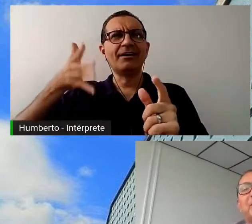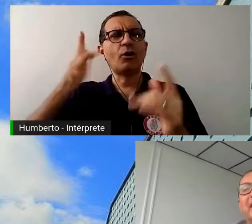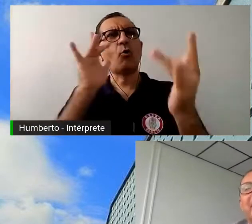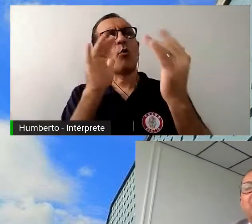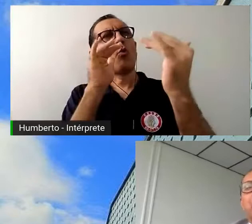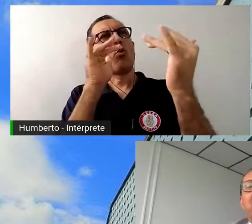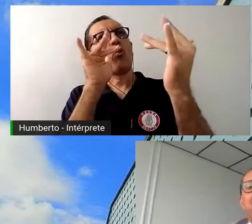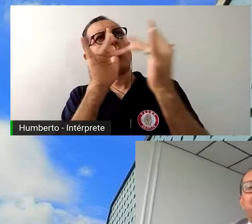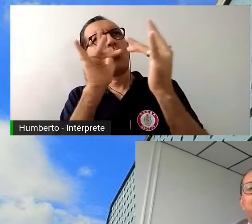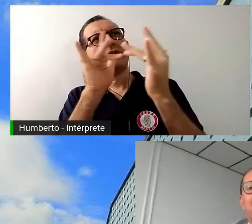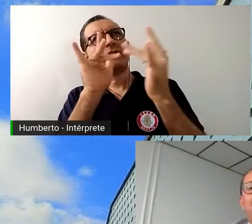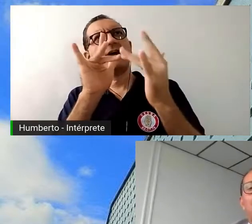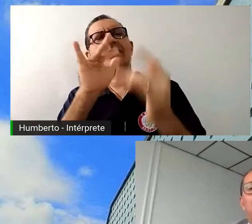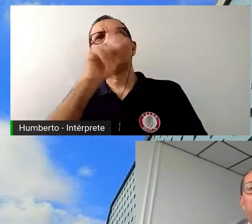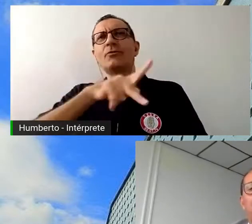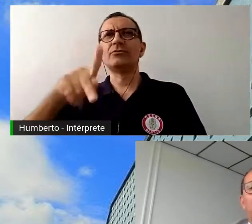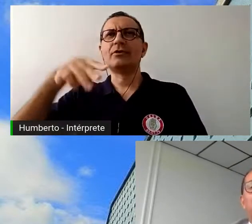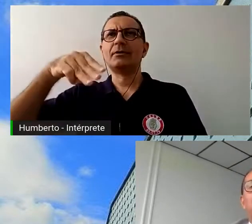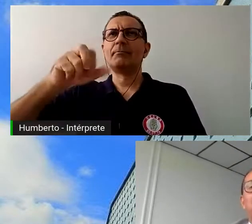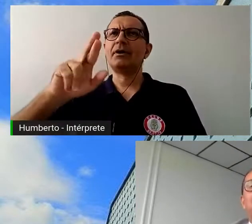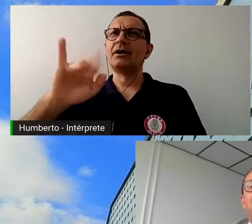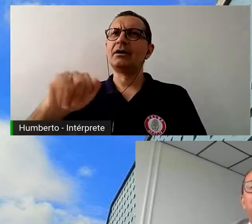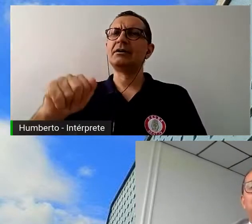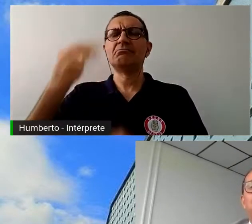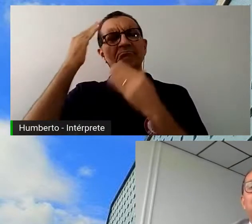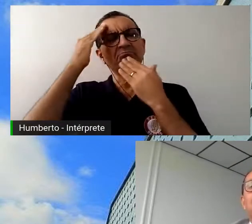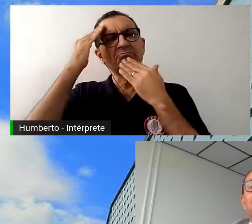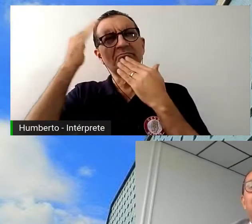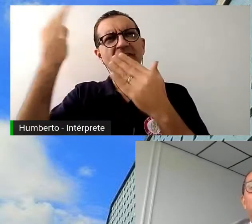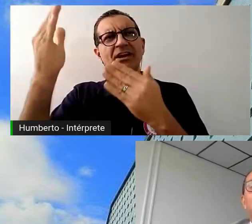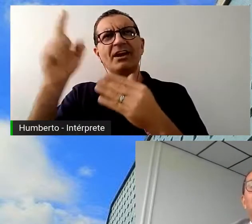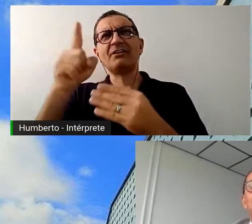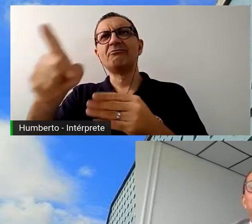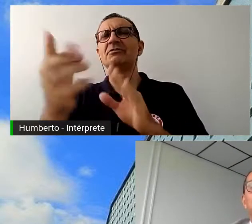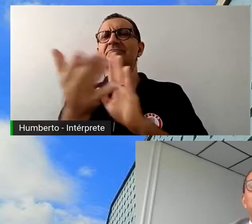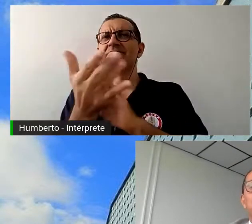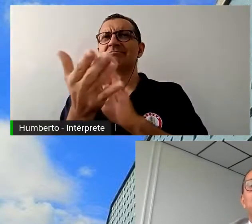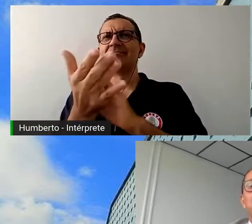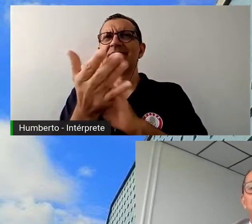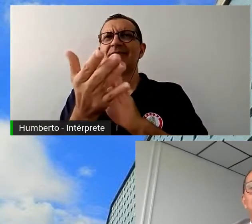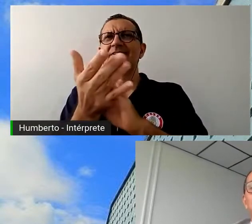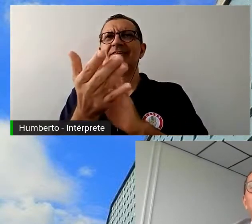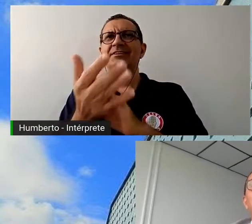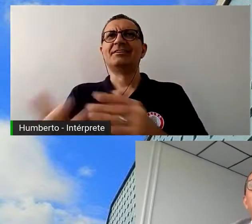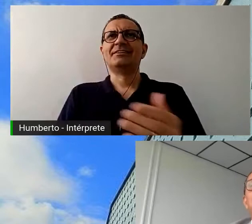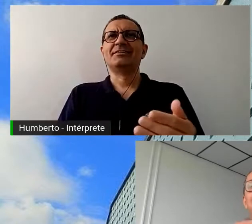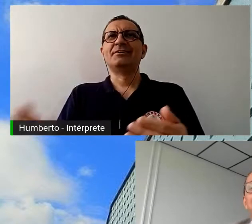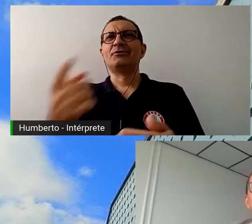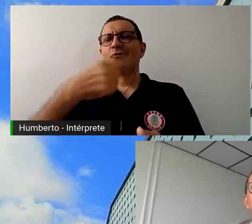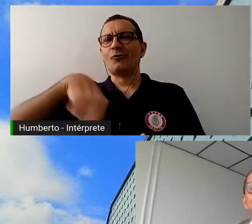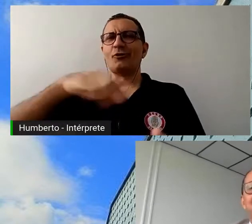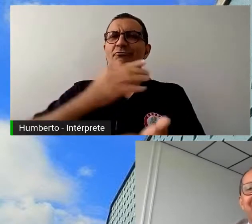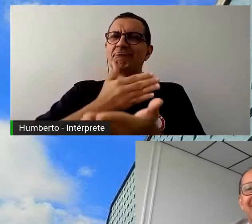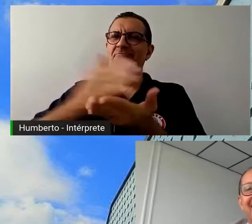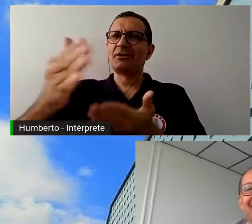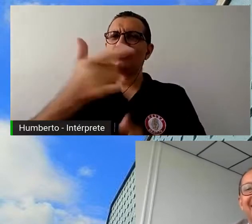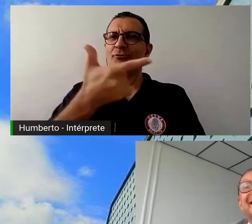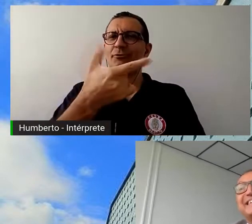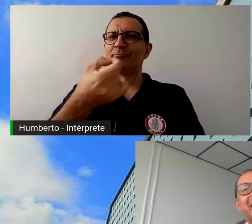permitiu essa belíssima aula inaugural. Acho que começamos, né, o ano letivo 2021 com o pé